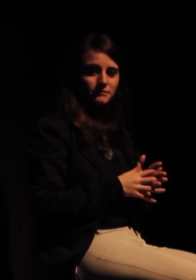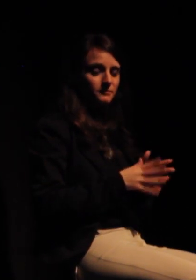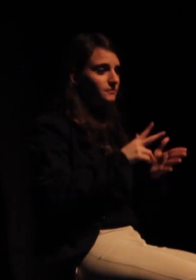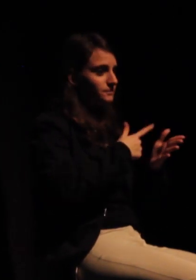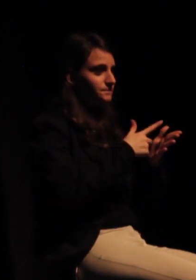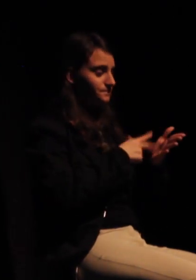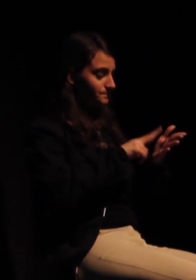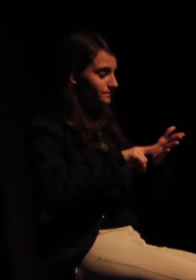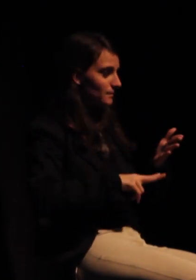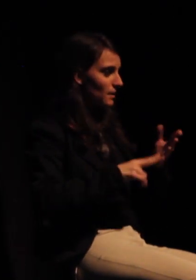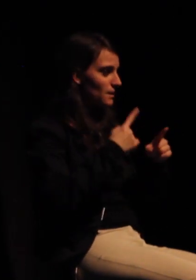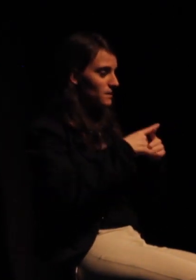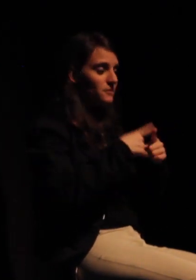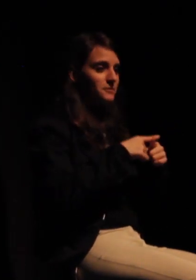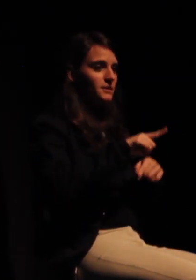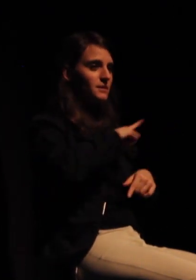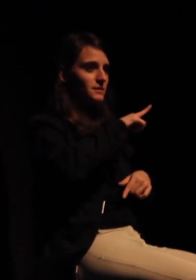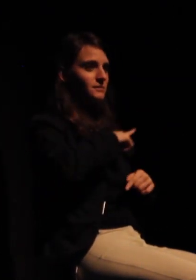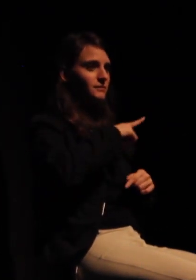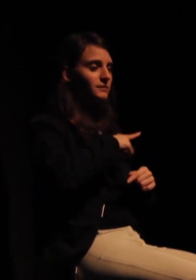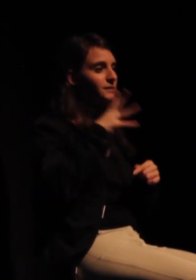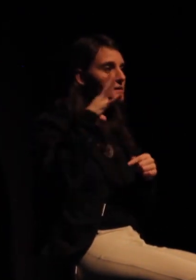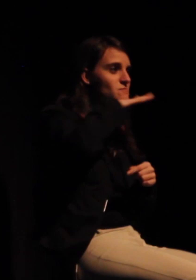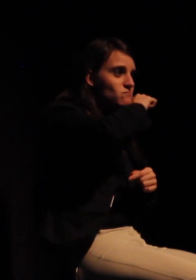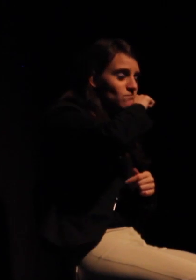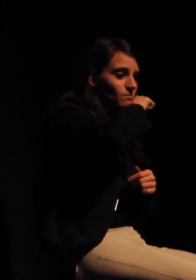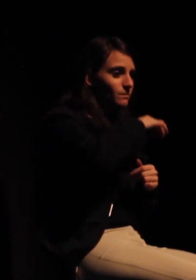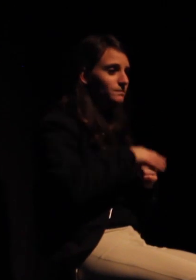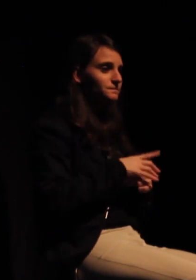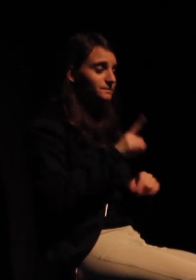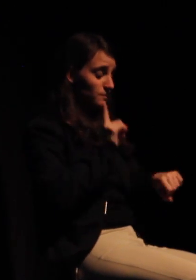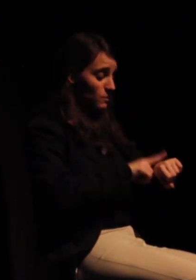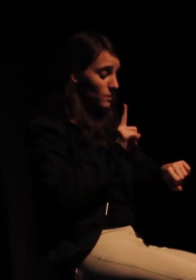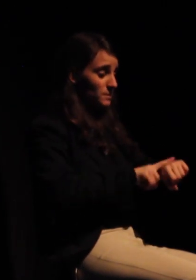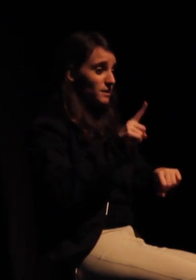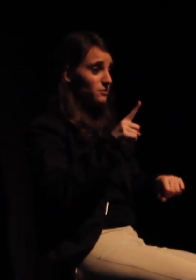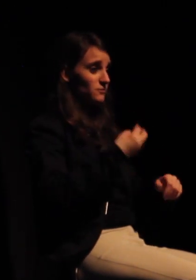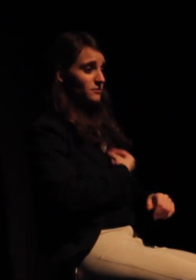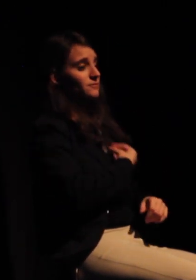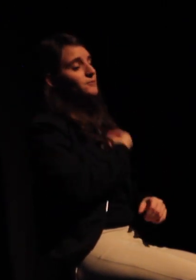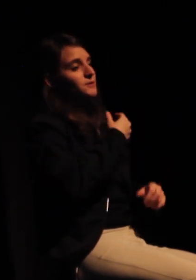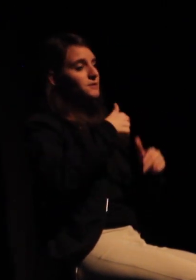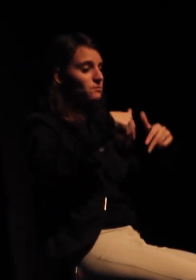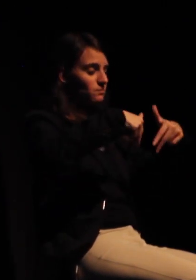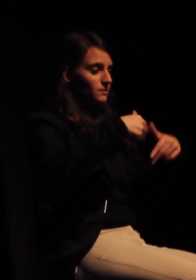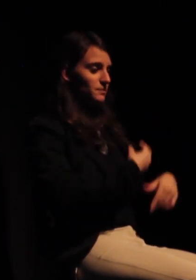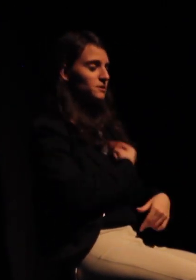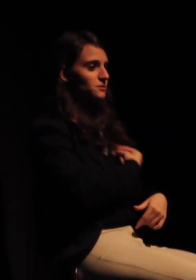momento, porque são instantes, são momentos vividos por personagens,